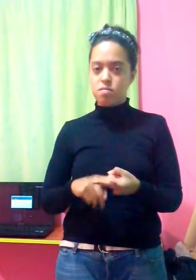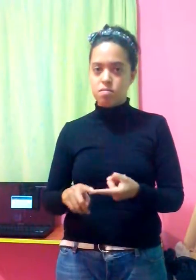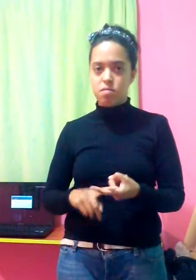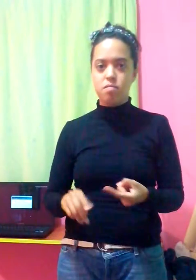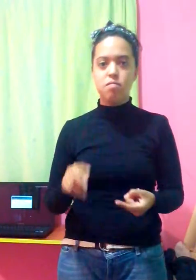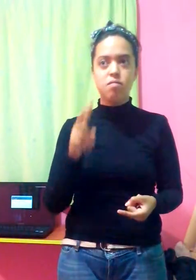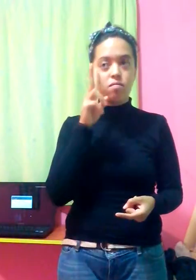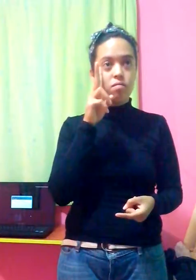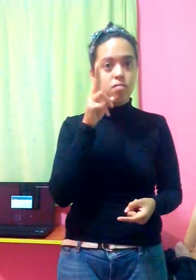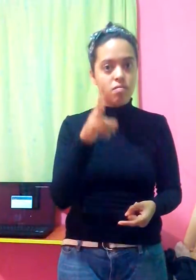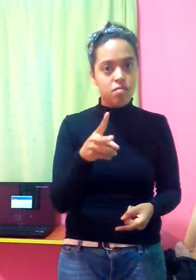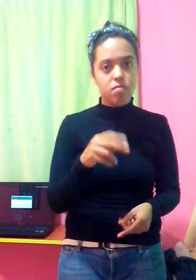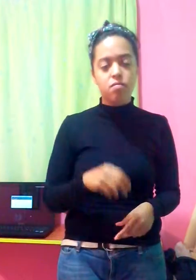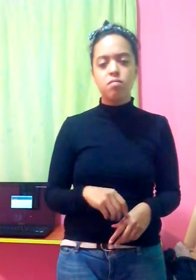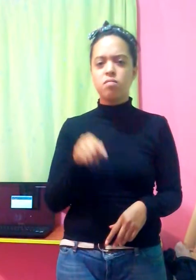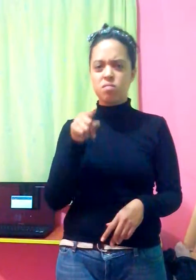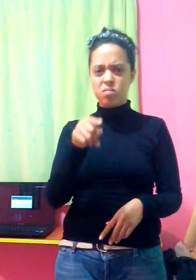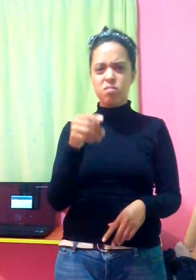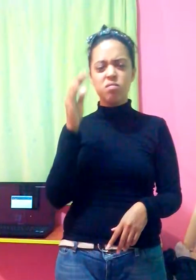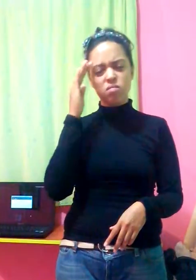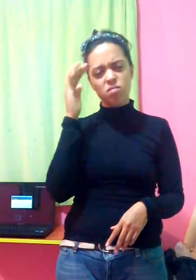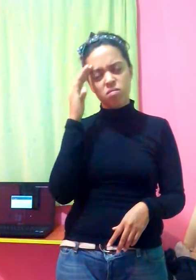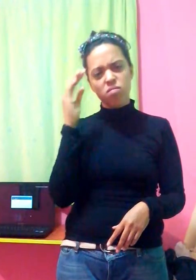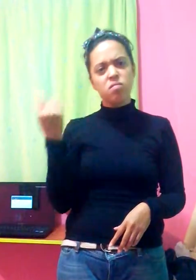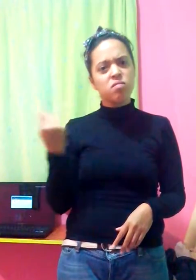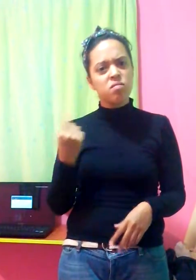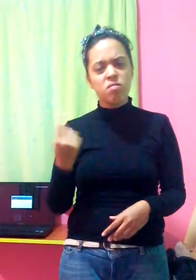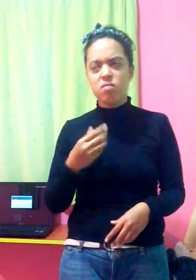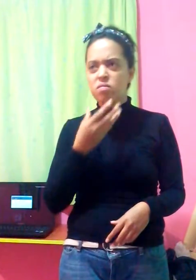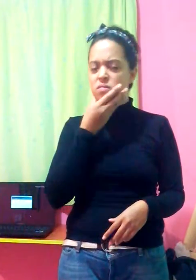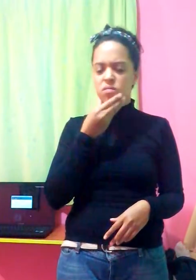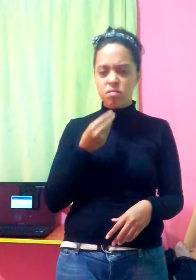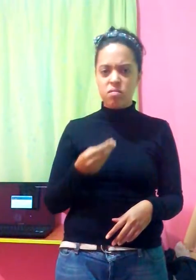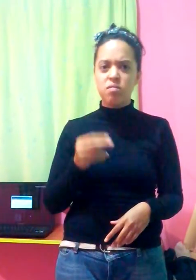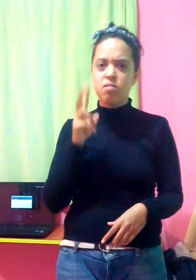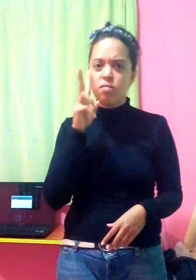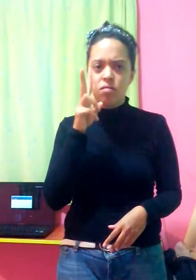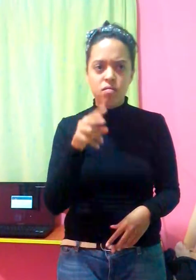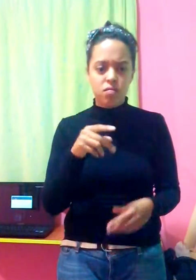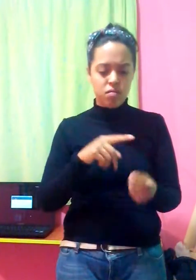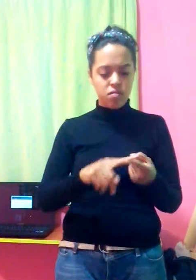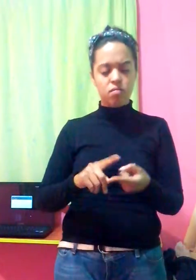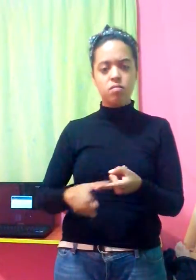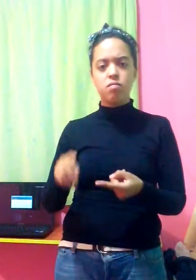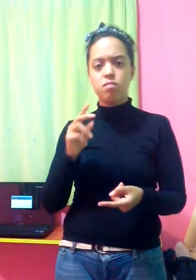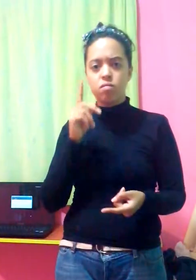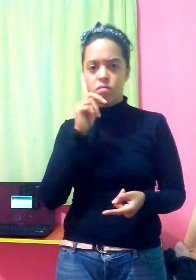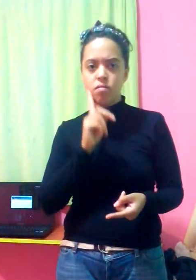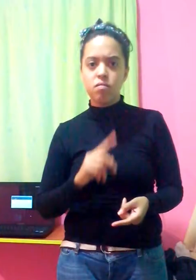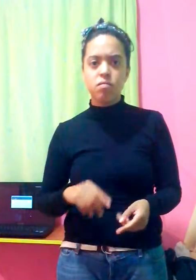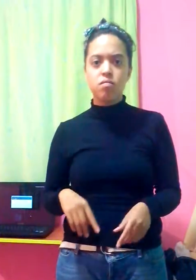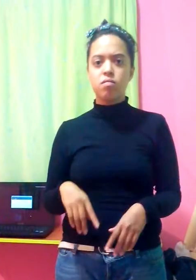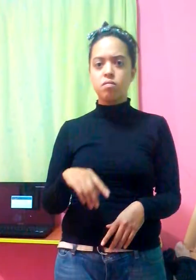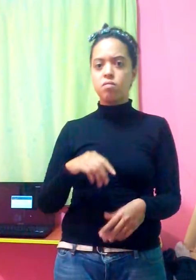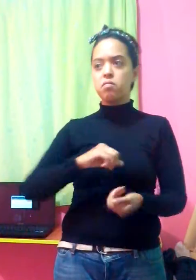¿Tú me creerías que el hombre ve diferente a la mujer? ¿Tú creerías que la mujer ve diferente al hombre? ¿Que su